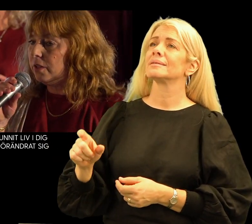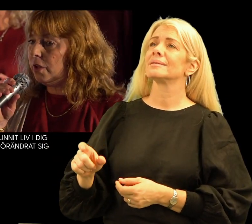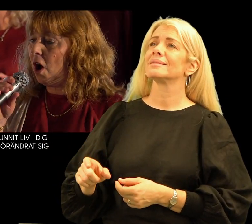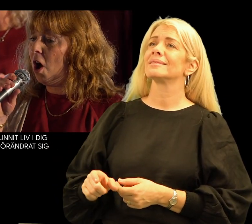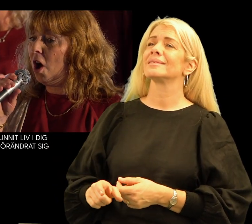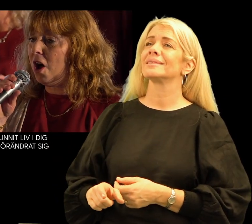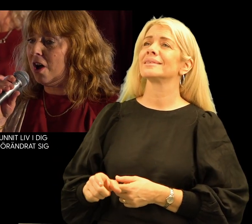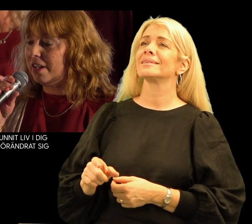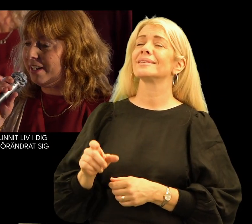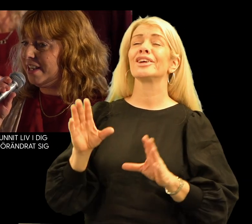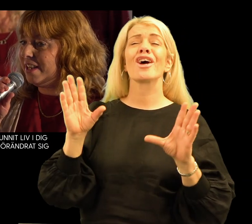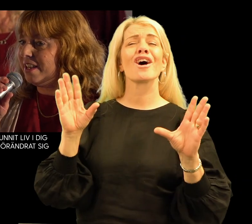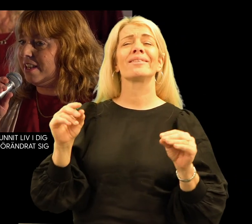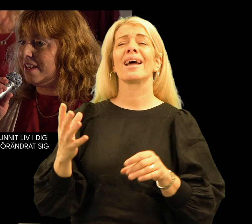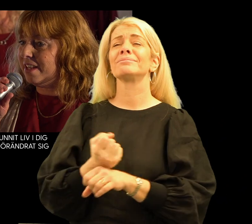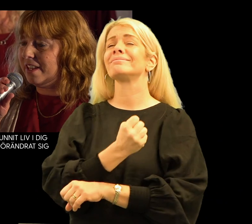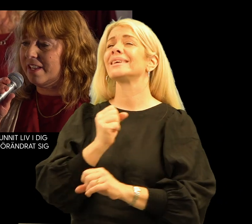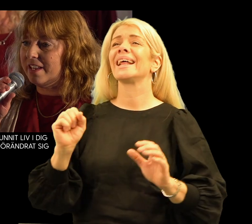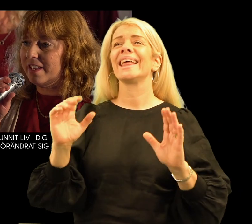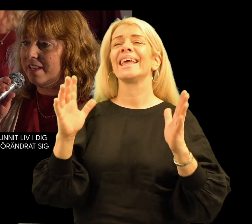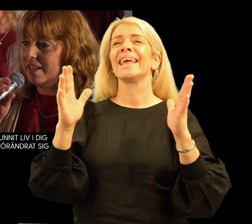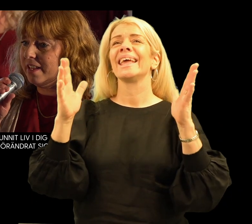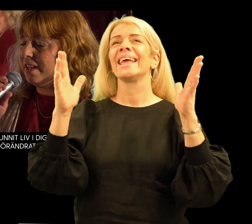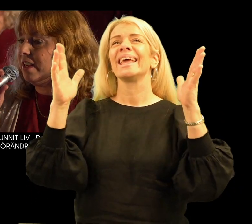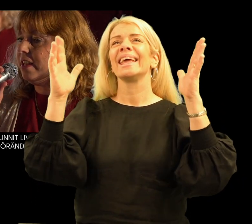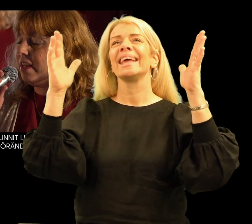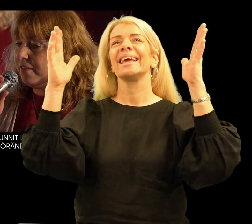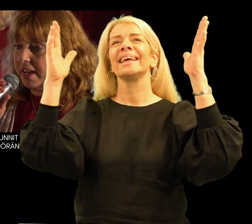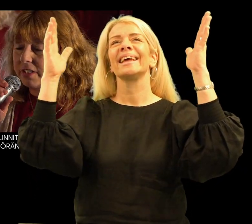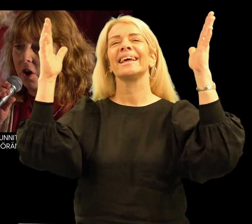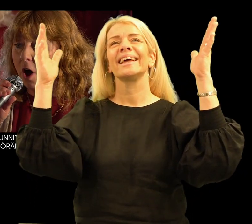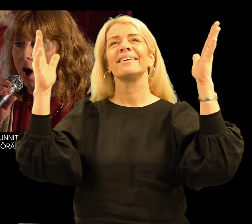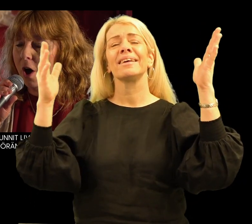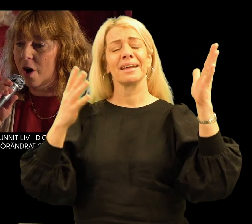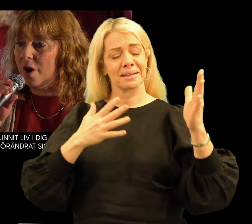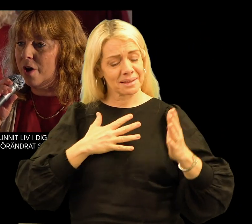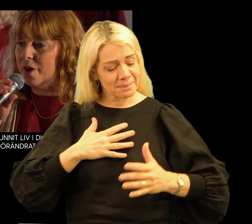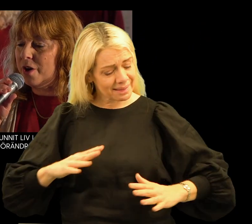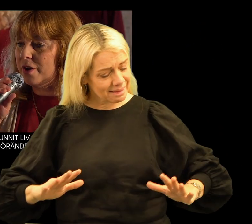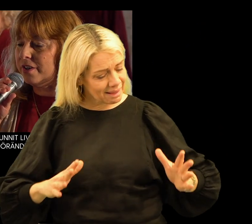Oh.